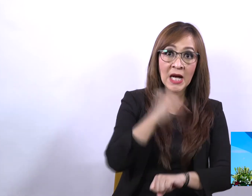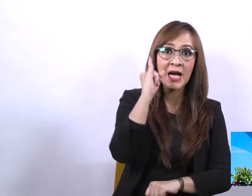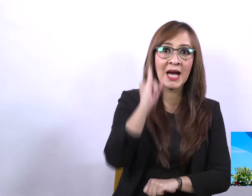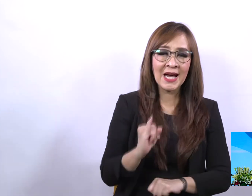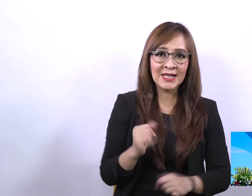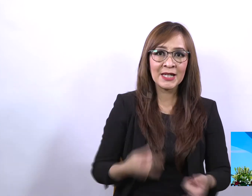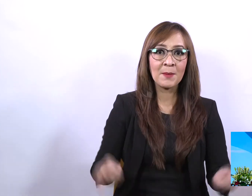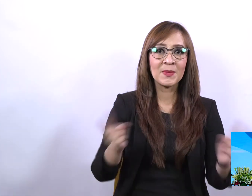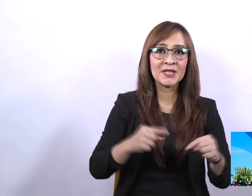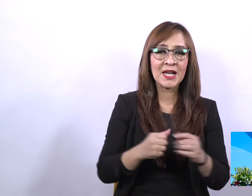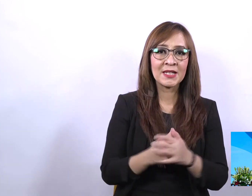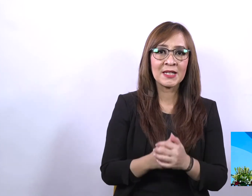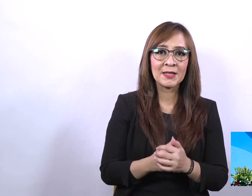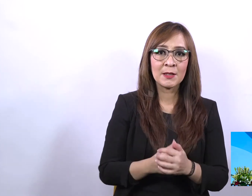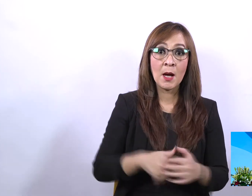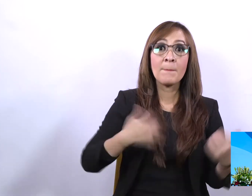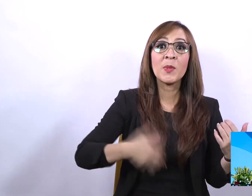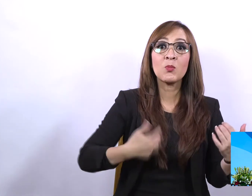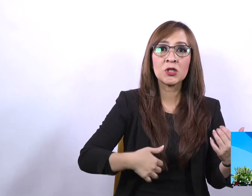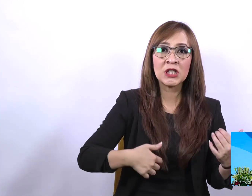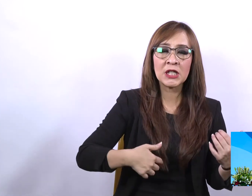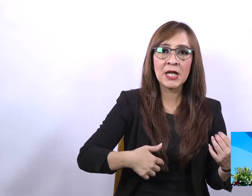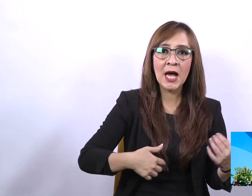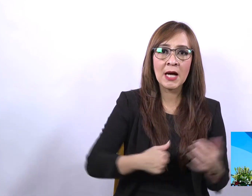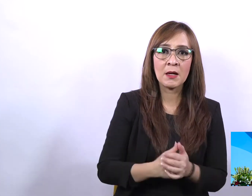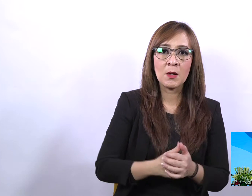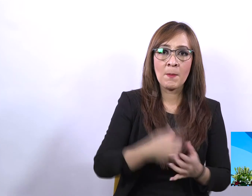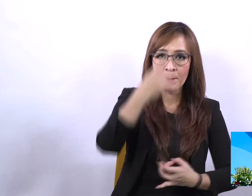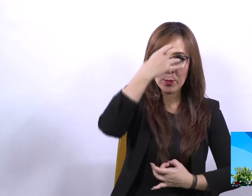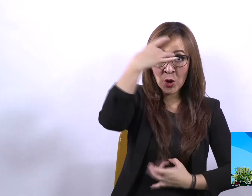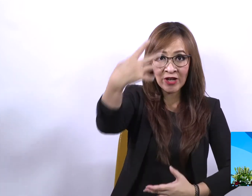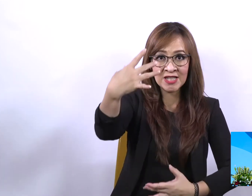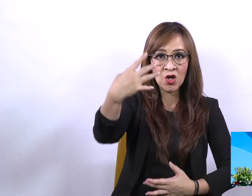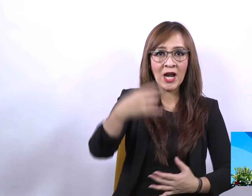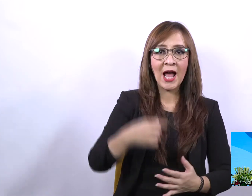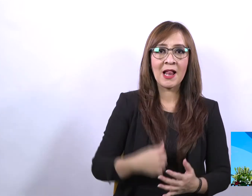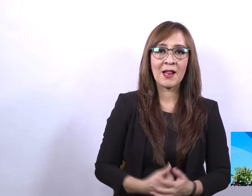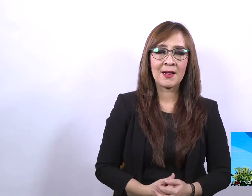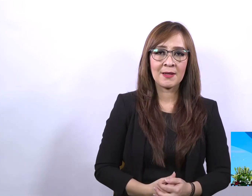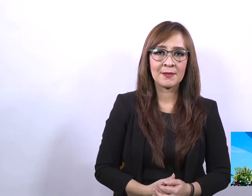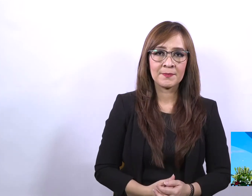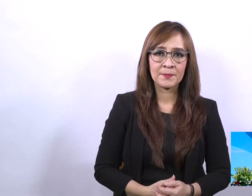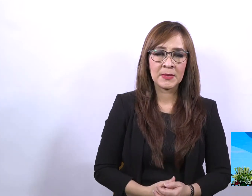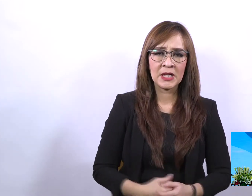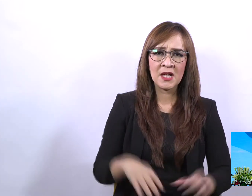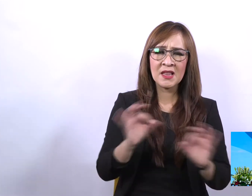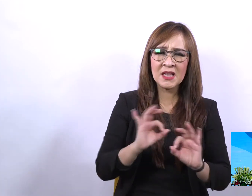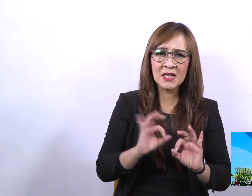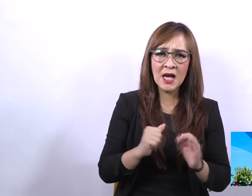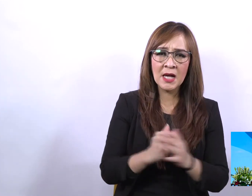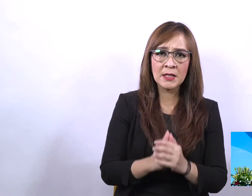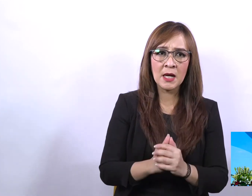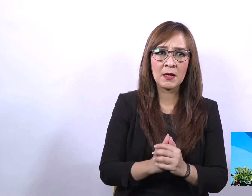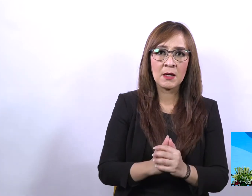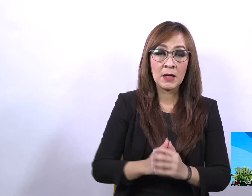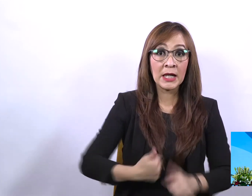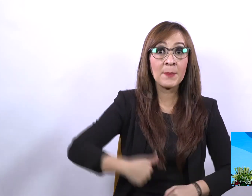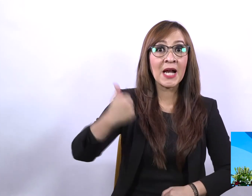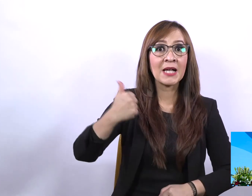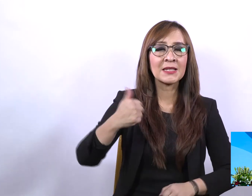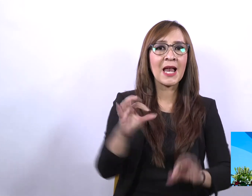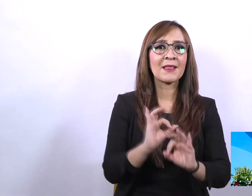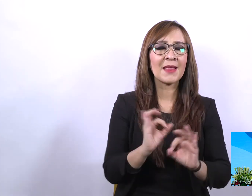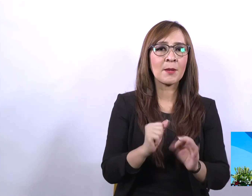handal berhasil Hai tidak ada keberhasilan tanpa persiapan dan perjuangan Hai